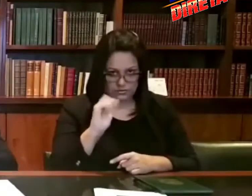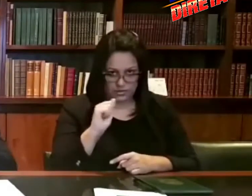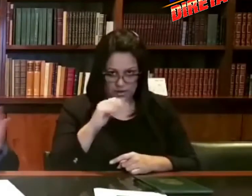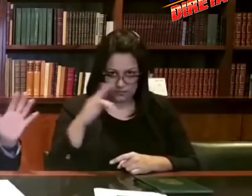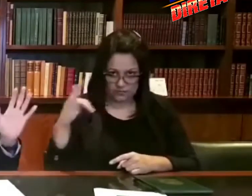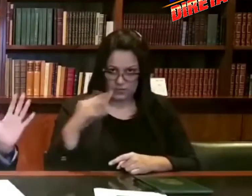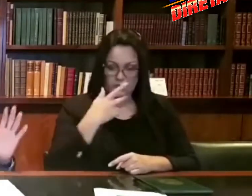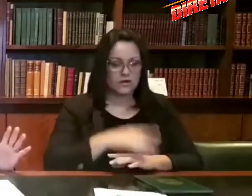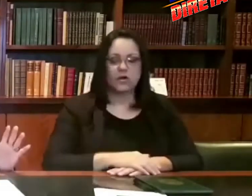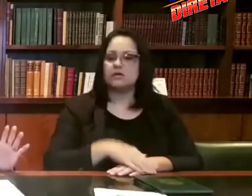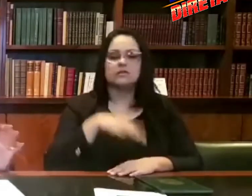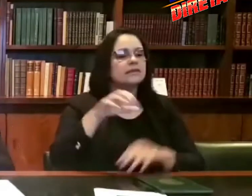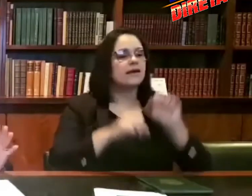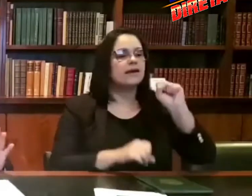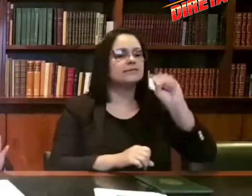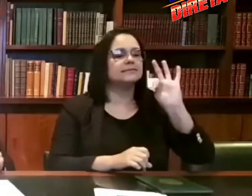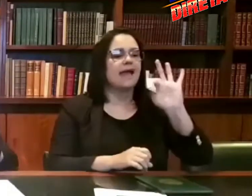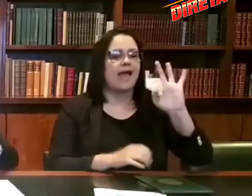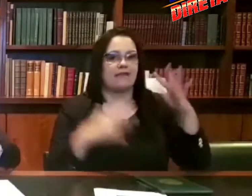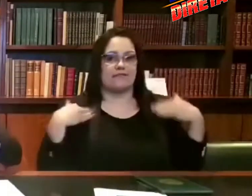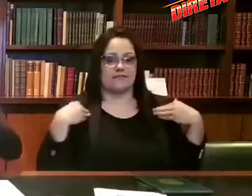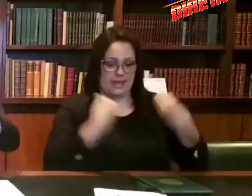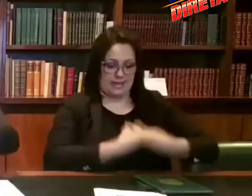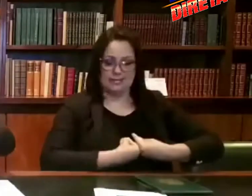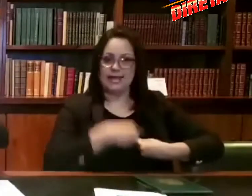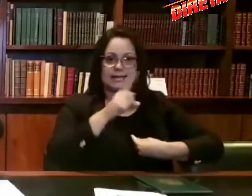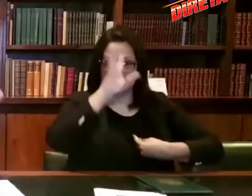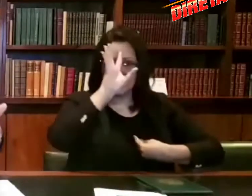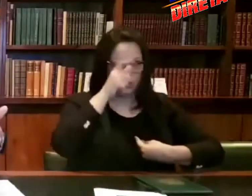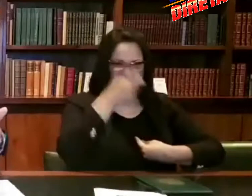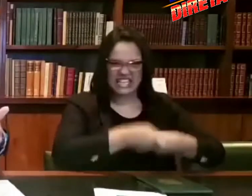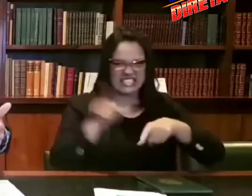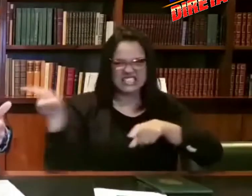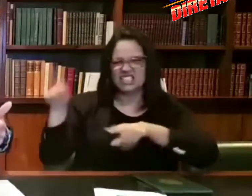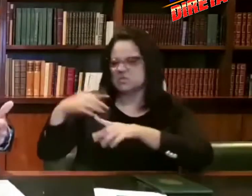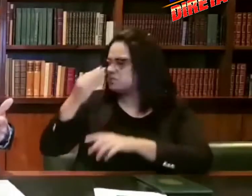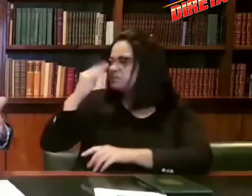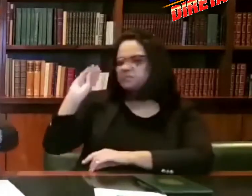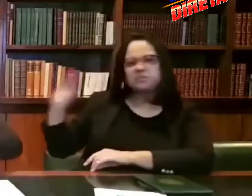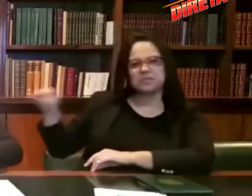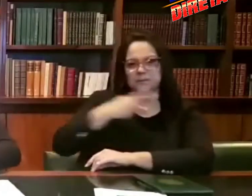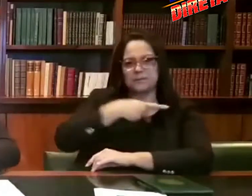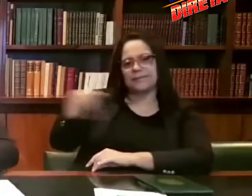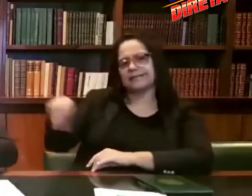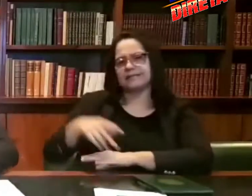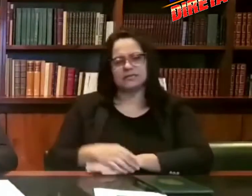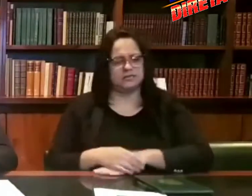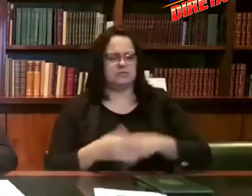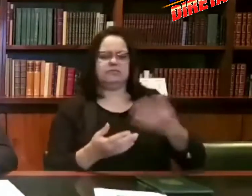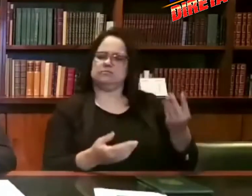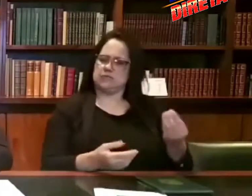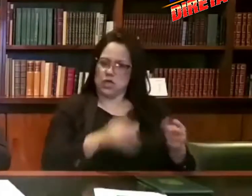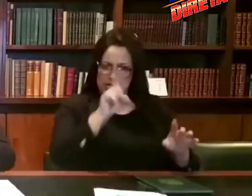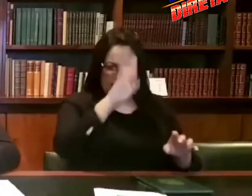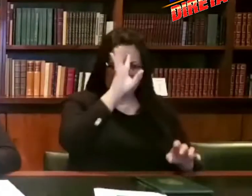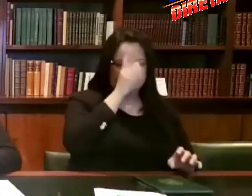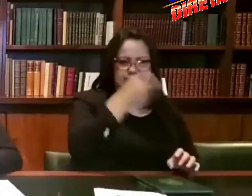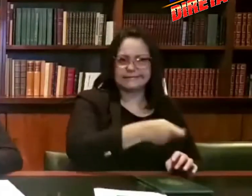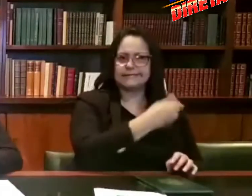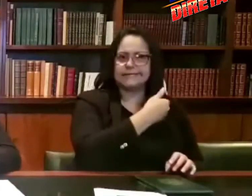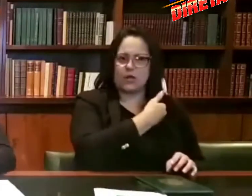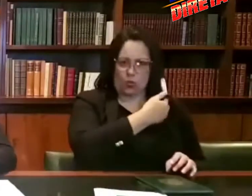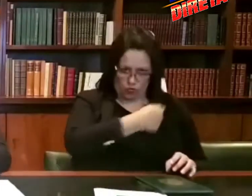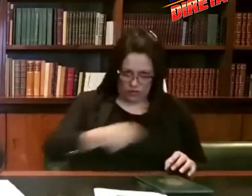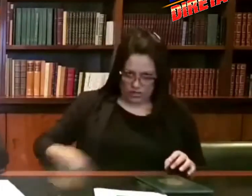que o presidente não decide sobre o Brasil, e quem decide são governadores e prefeitos, então quem deveria, na verdade, decidir é uma pessoa